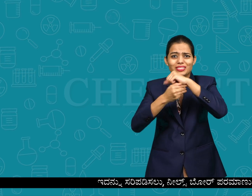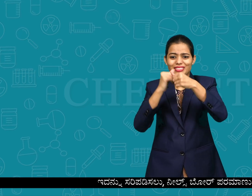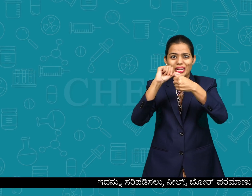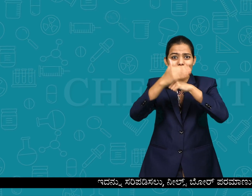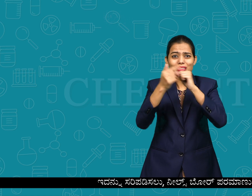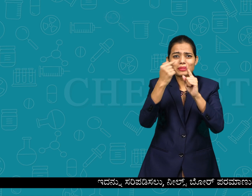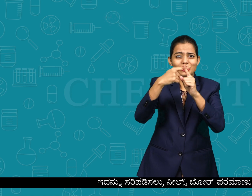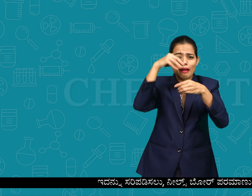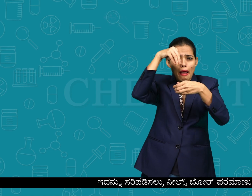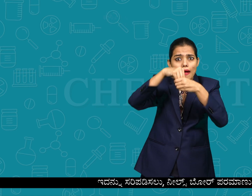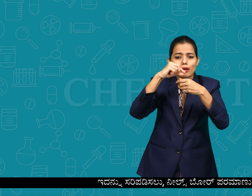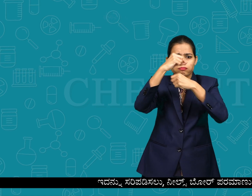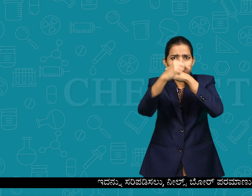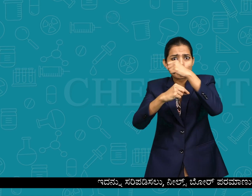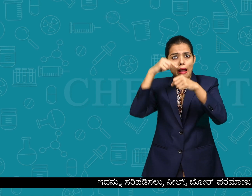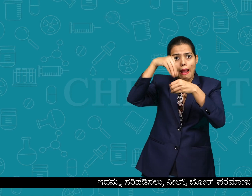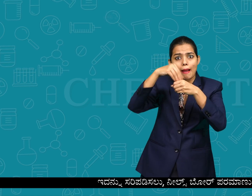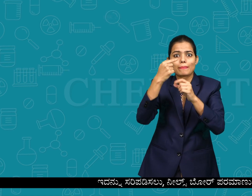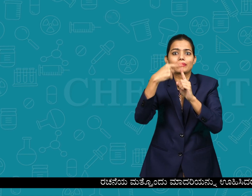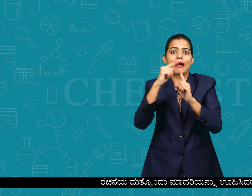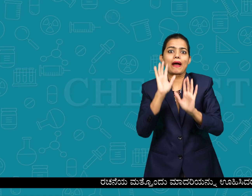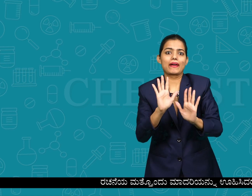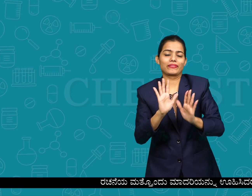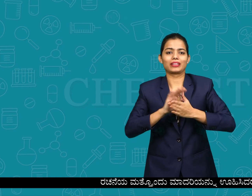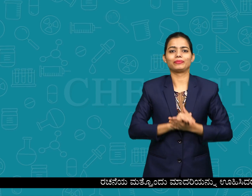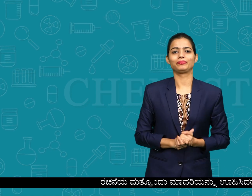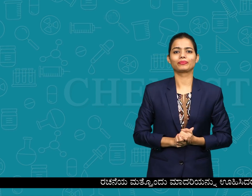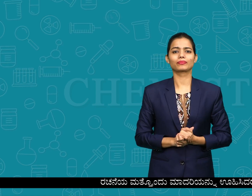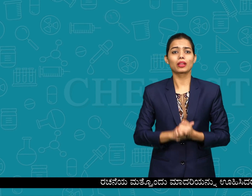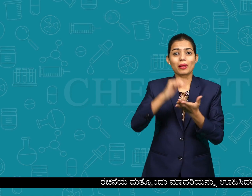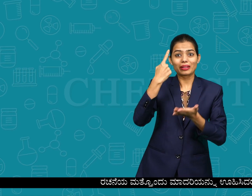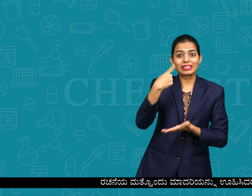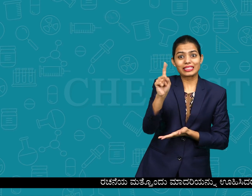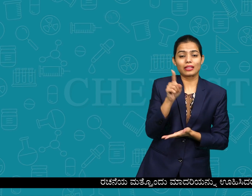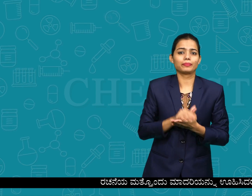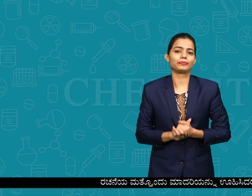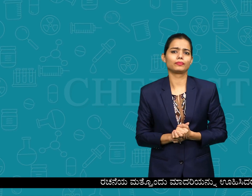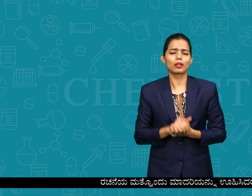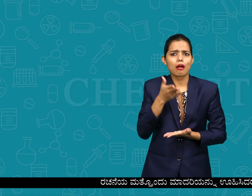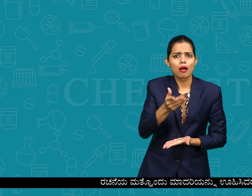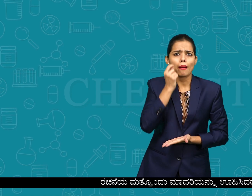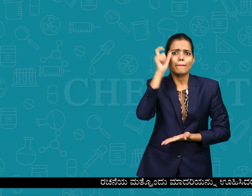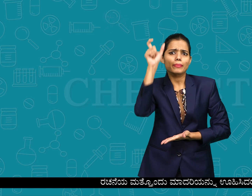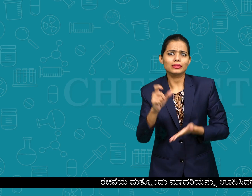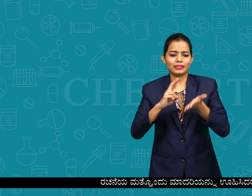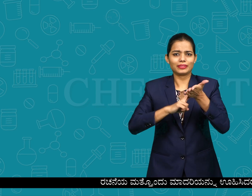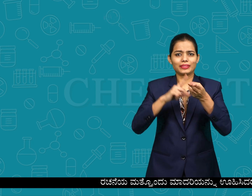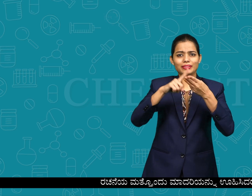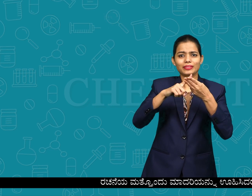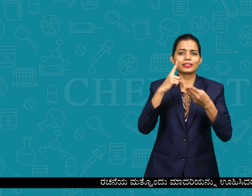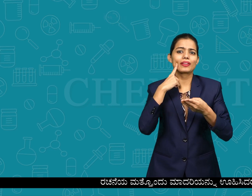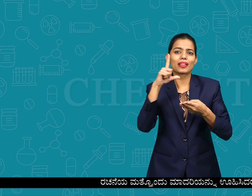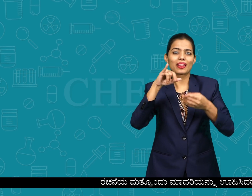ಇದನ್ನು ಸರಿಪಡಿಸಲು ನೀಲ್ಸ್ ಬೋರ್ ಪರಮಾಣುವಿನ ರಚನೆಯ ಮತ್ತೊಂದು ಮಾದರಿಯನ್ನು ಊಹಿಸಿದರು.